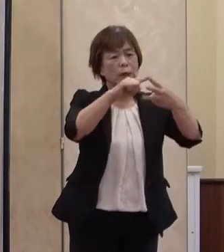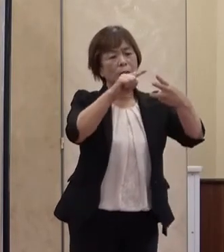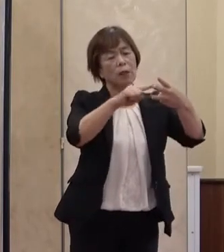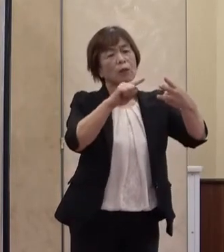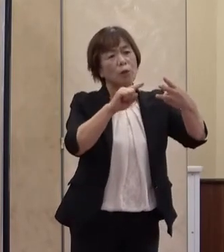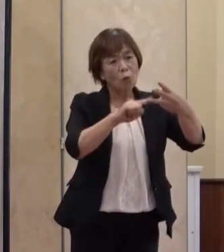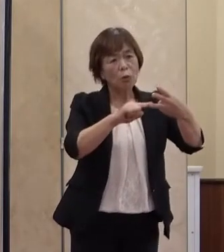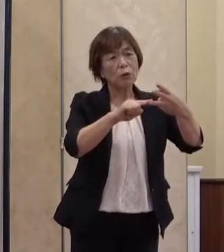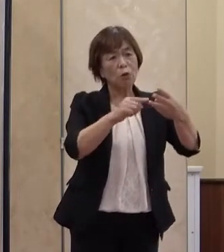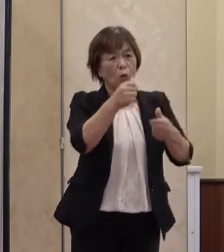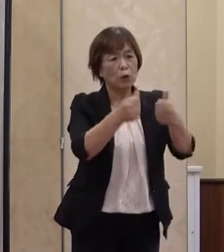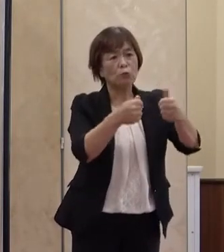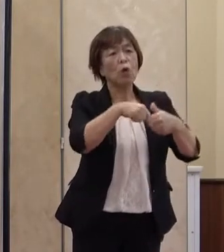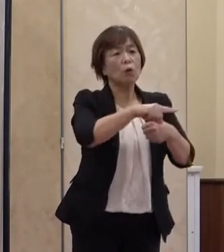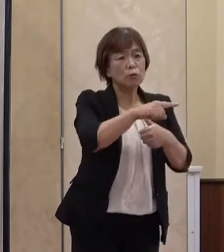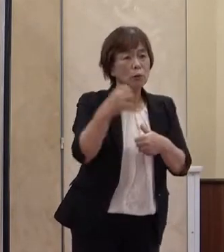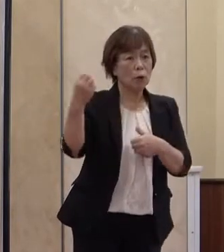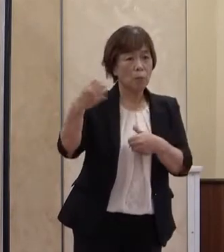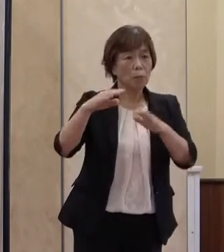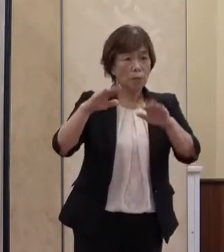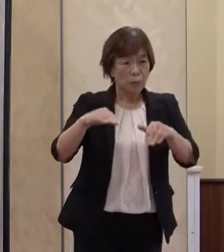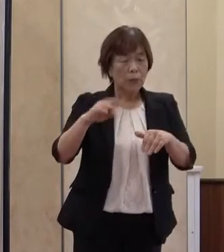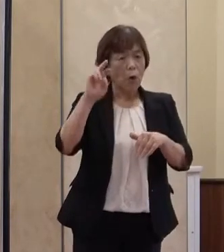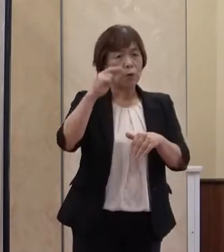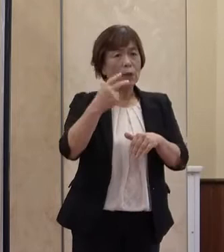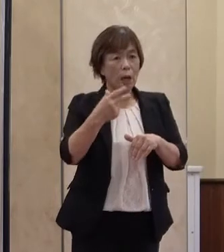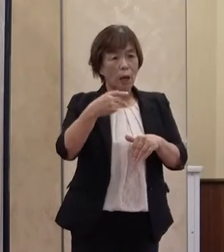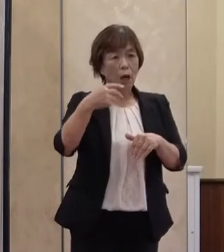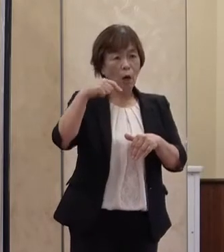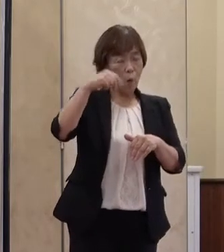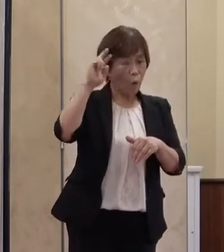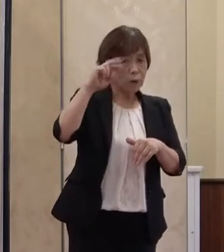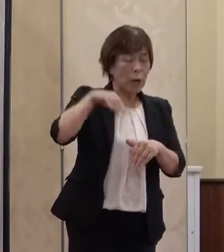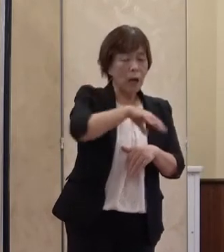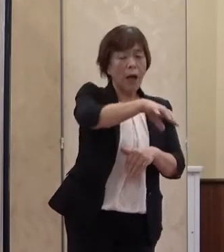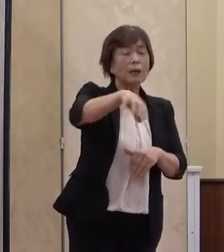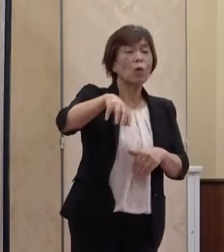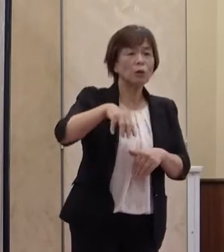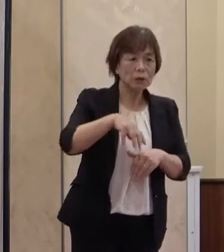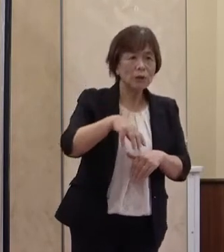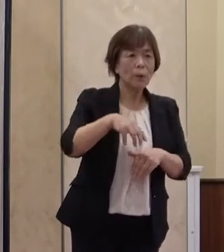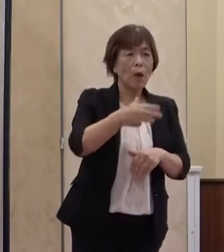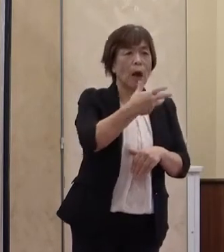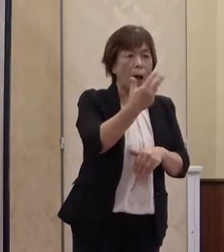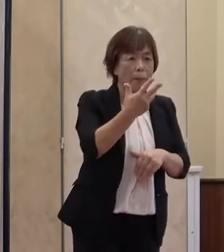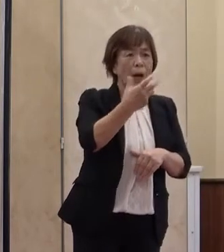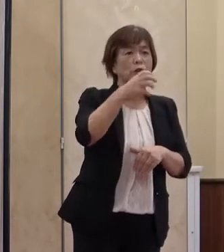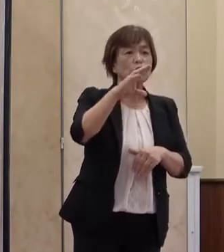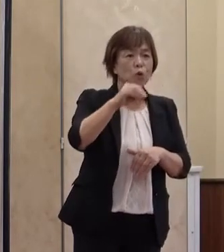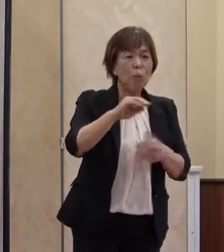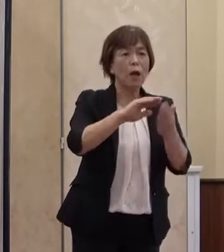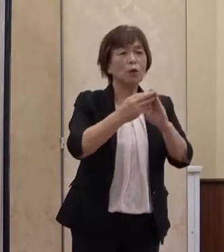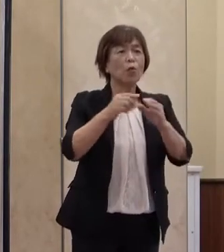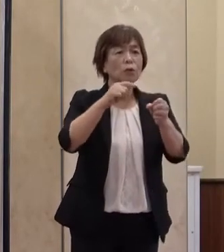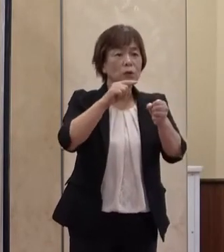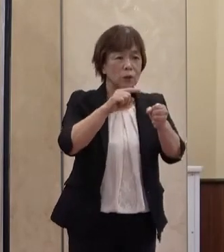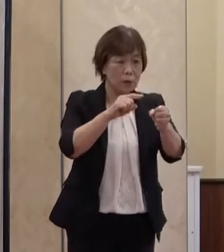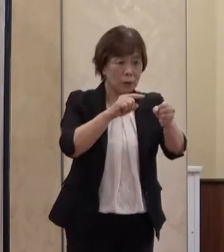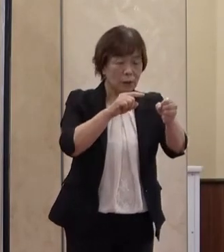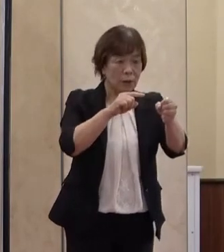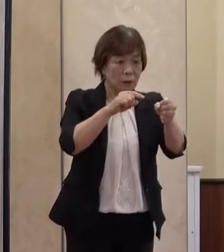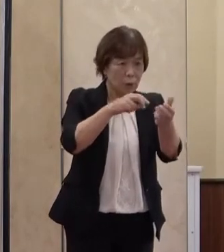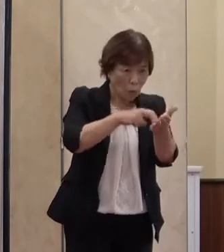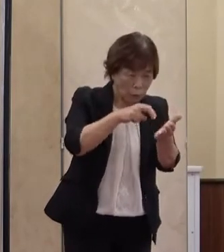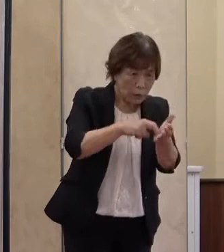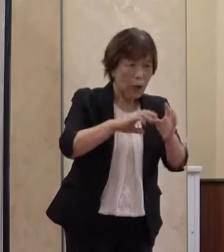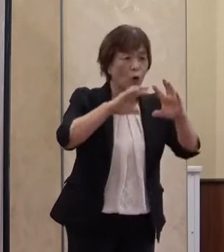れば、やはり大阪としてもその政治行政の安定性というのはより求められる、880万都市として国際金融都市を目指すということ